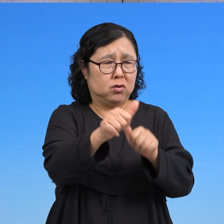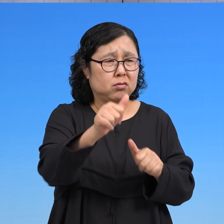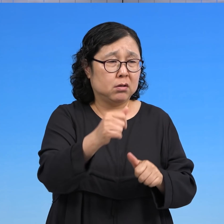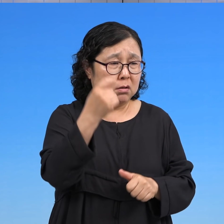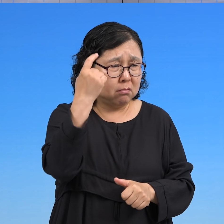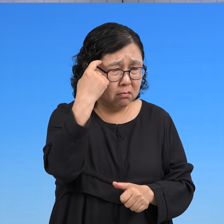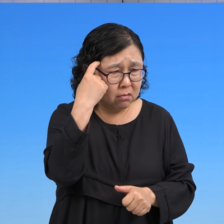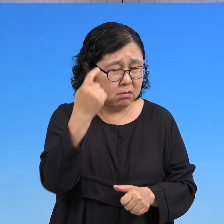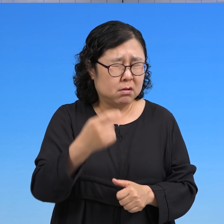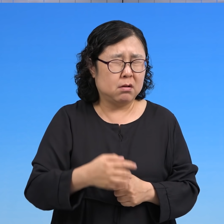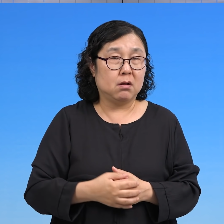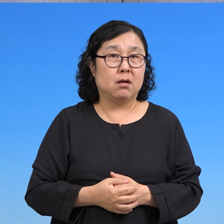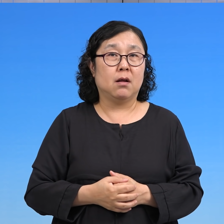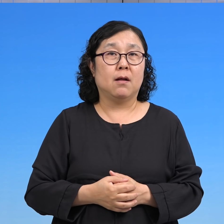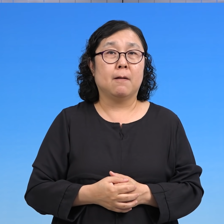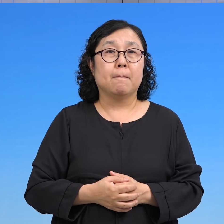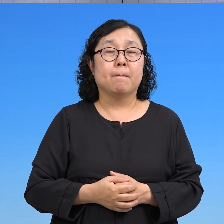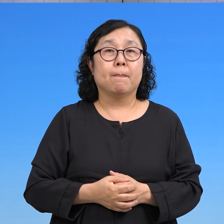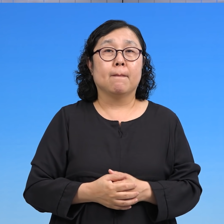패배했니?